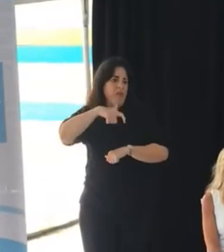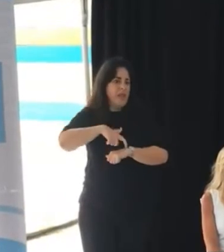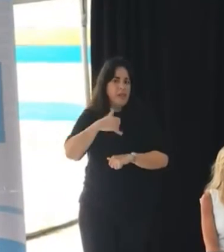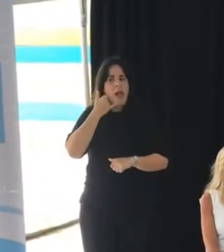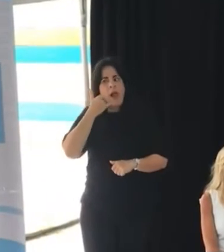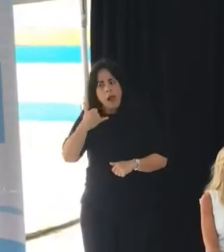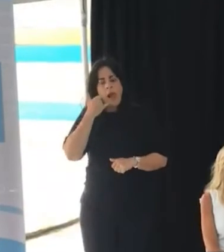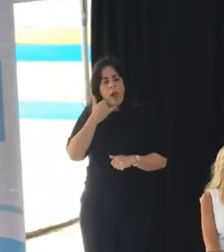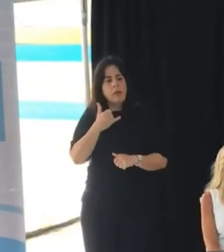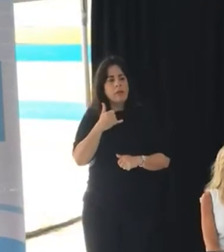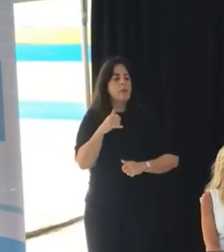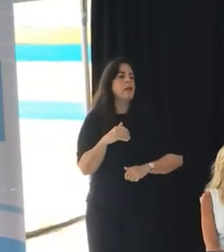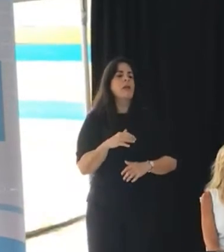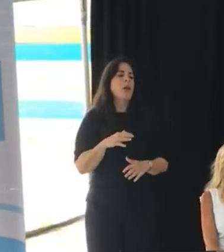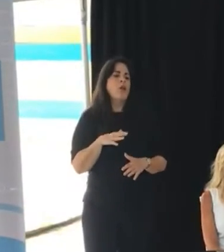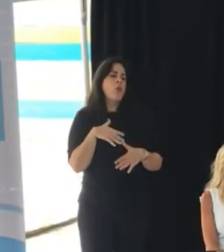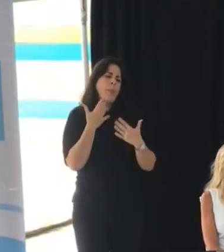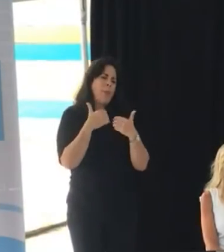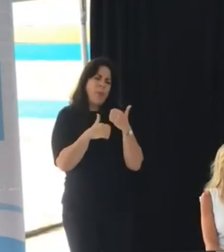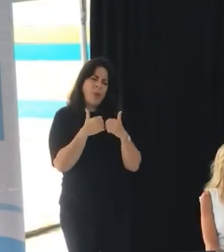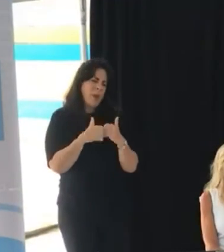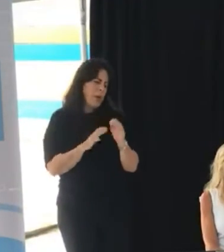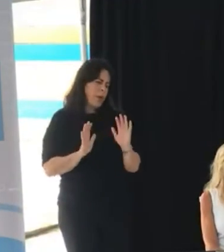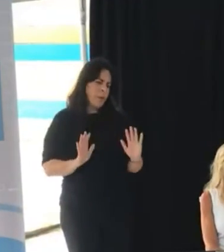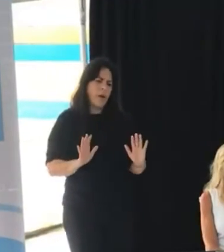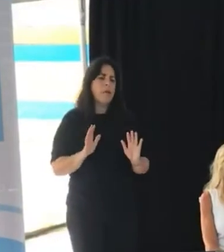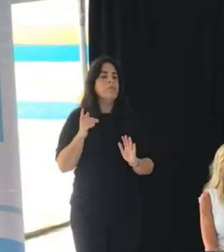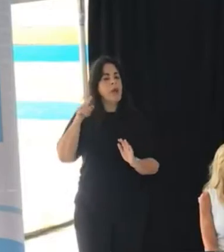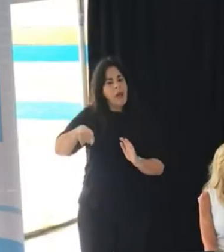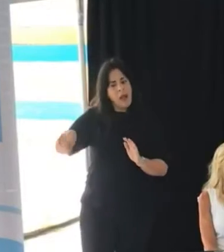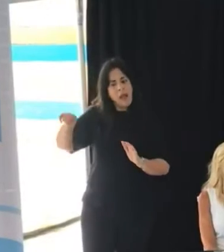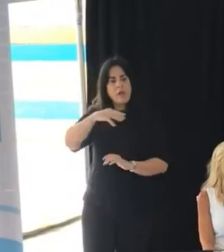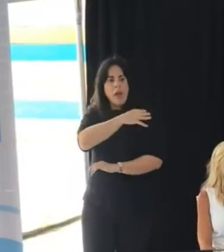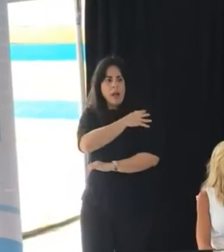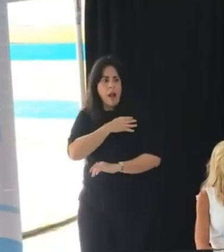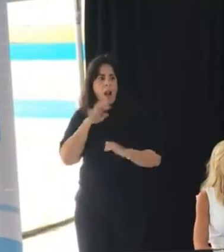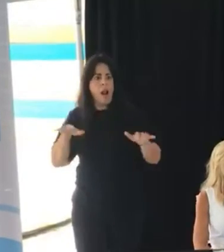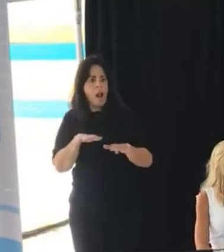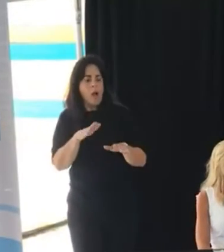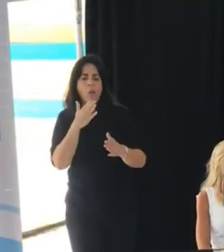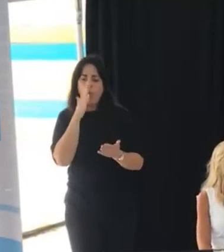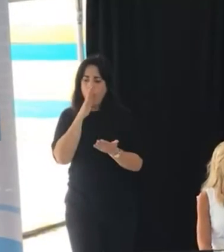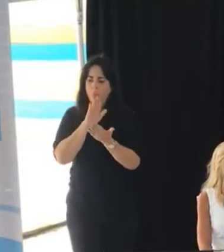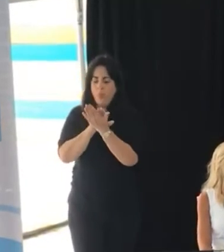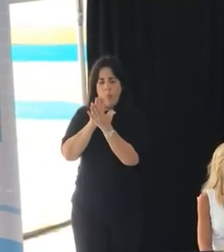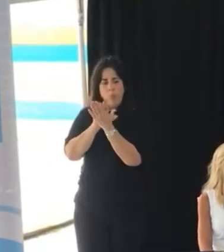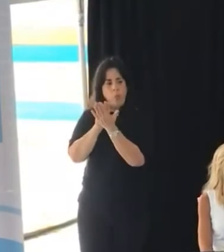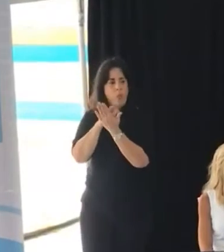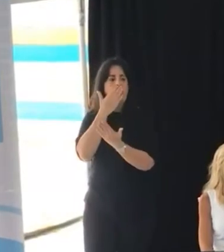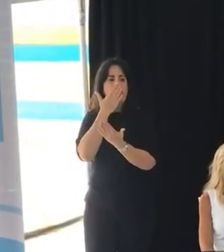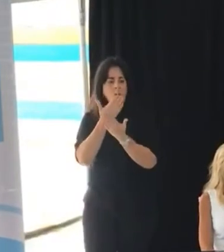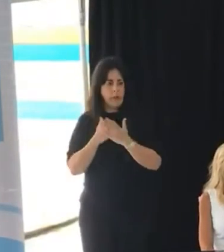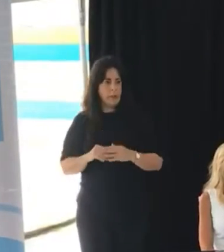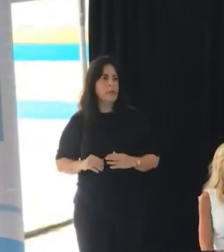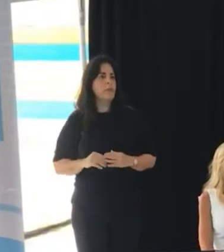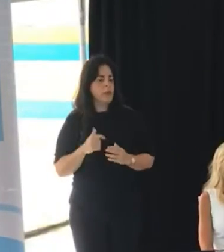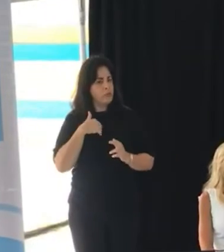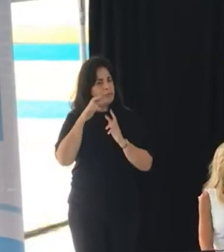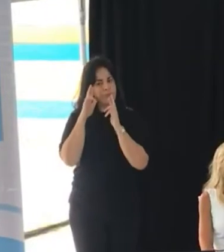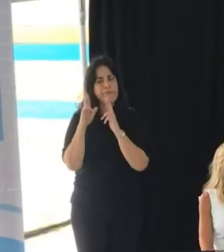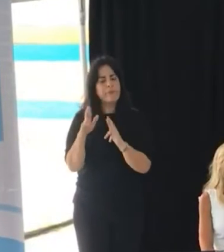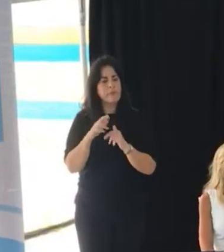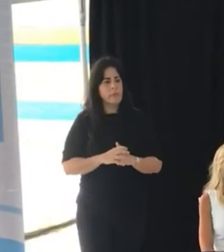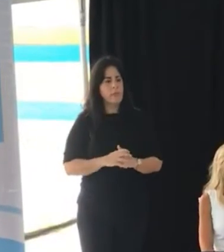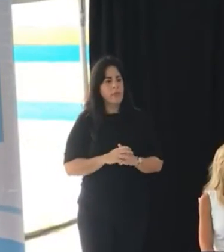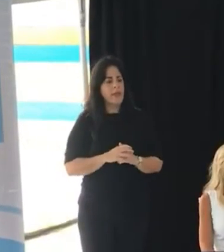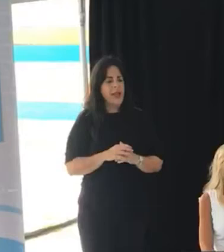doctora, no hay ninguna animosidad, por el contrario, la labor que está haciendo el general es encomiable y tiene mi respeto siempre en cuanto a eso.